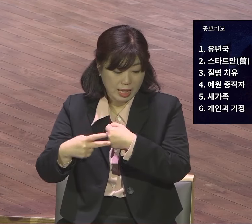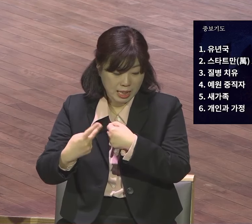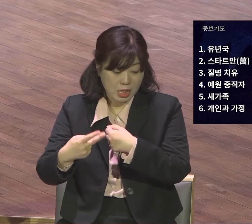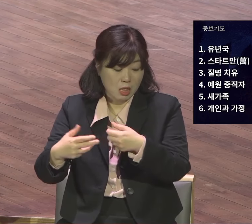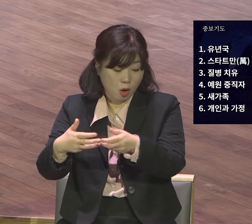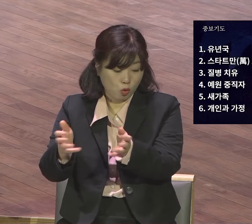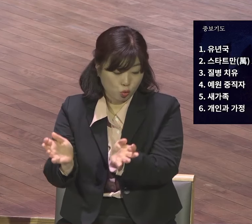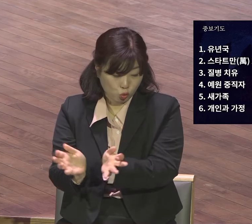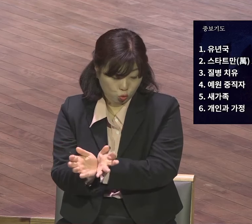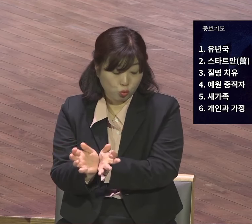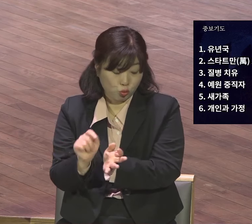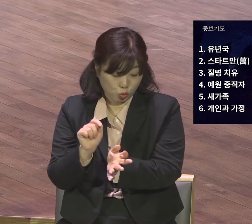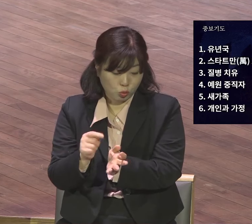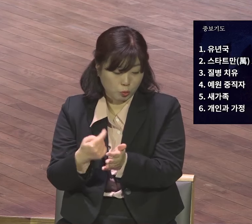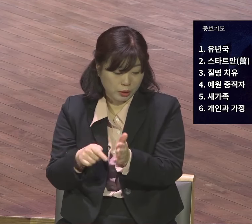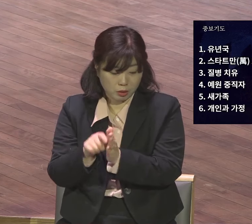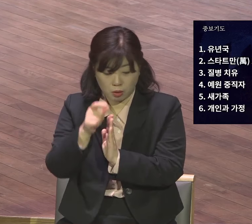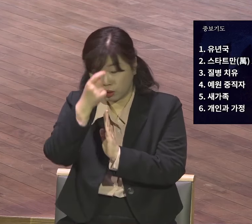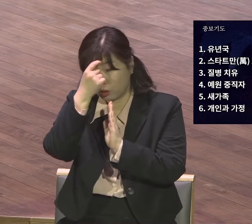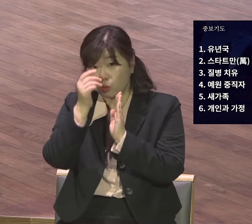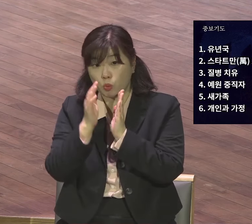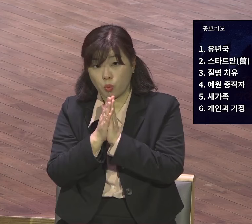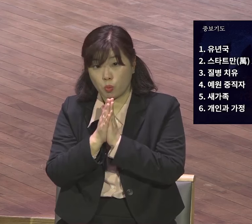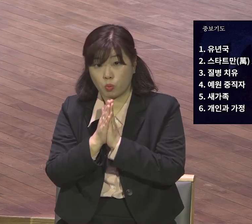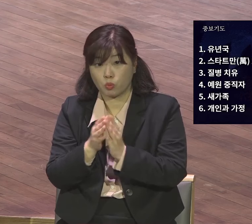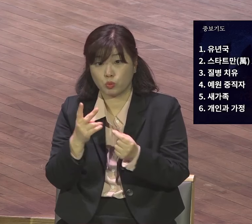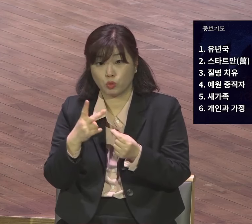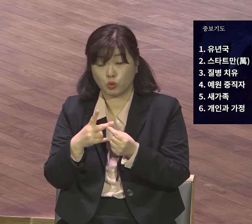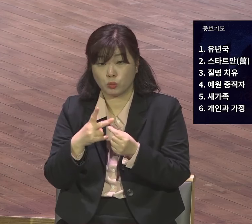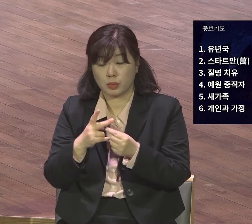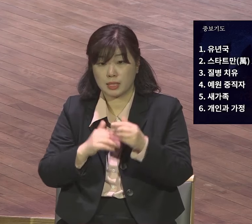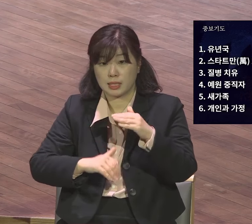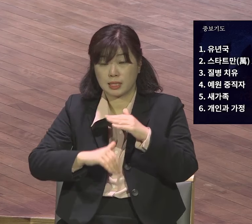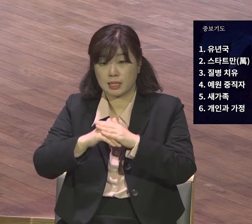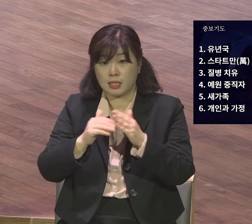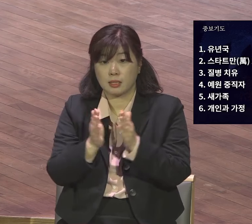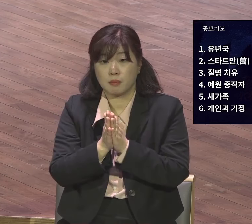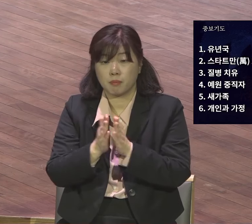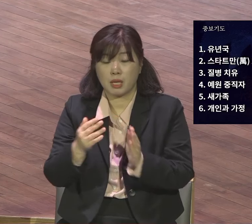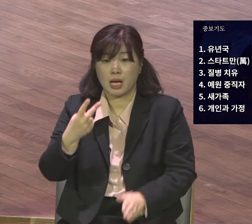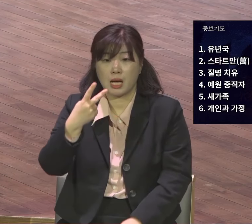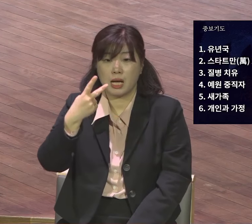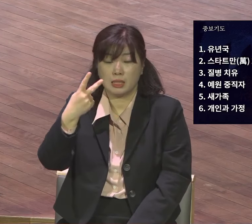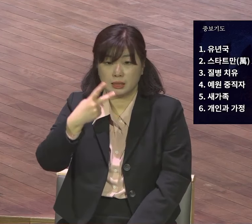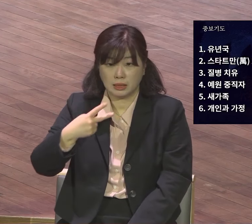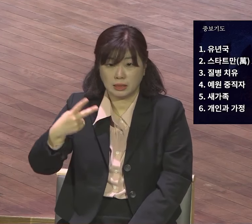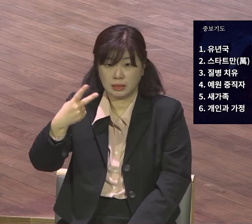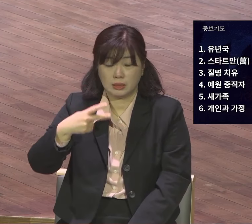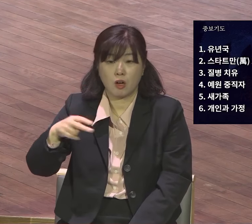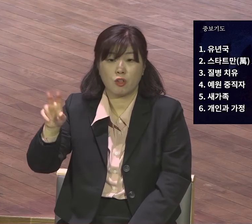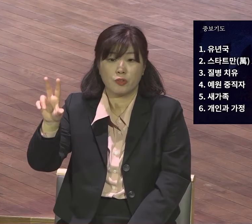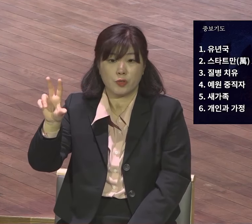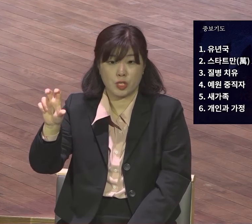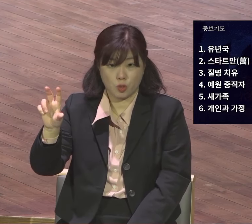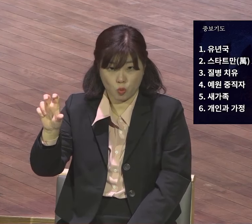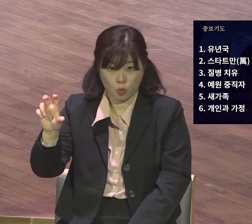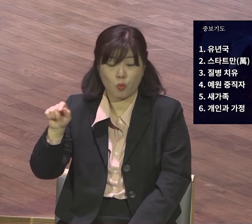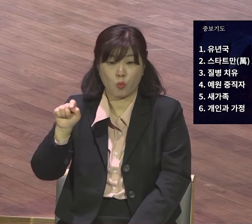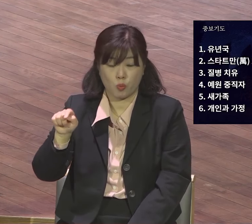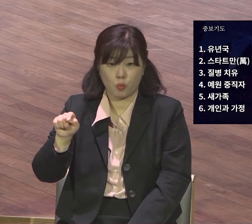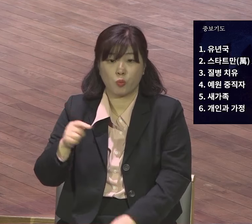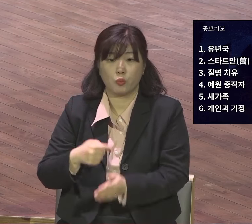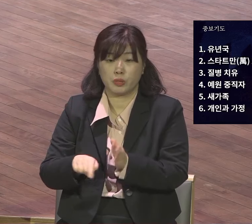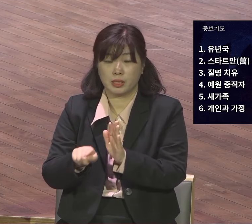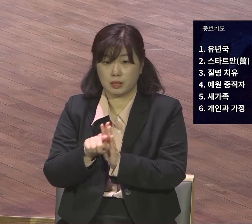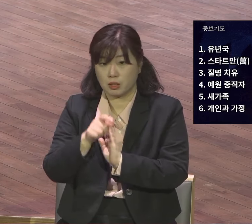있도록 기도해 주시기 바랍니다. 스타트만 2025 교회 지역 237 고륙의 4대 장막터가 넓혀지는 증거,